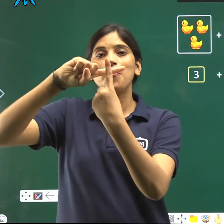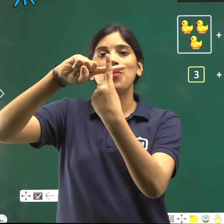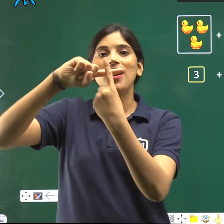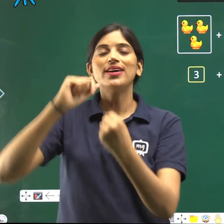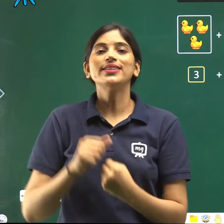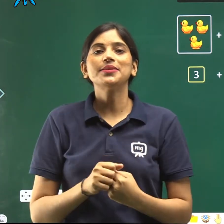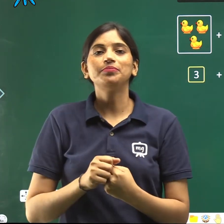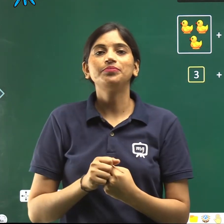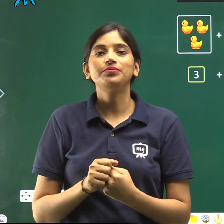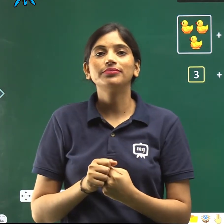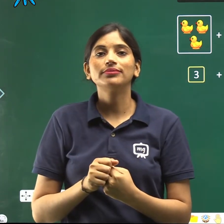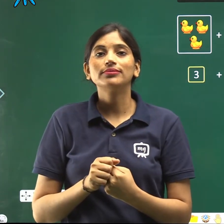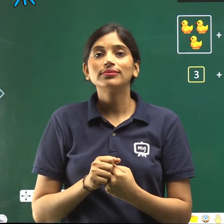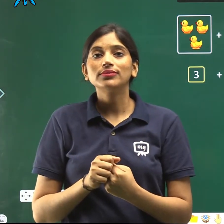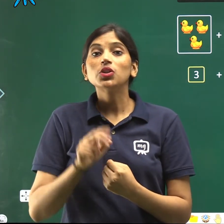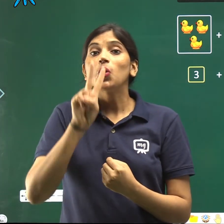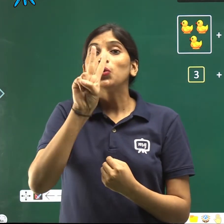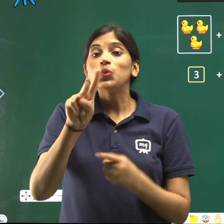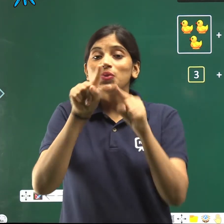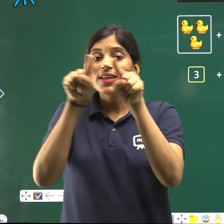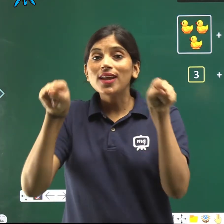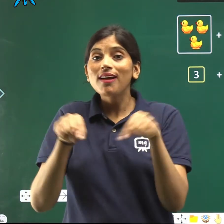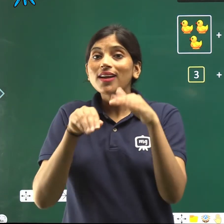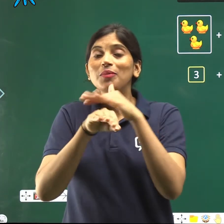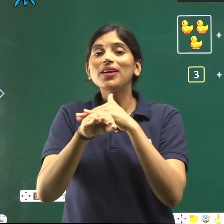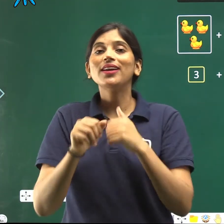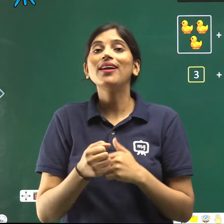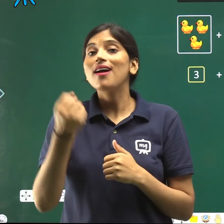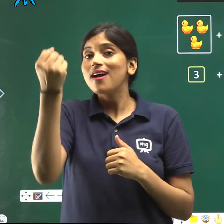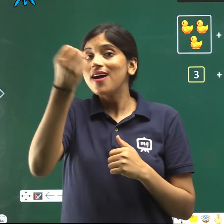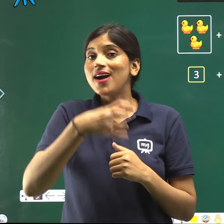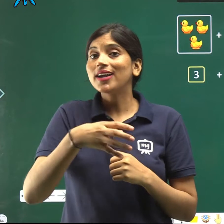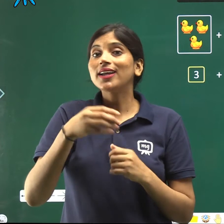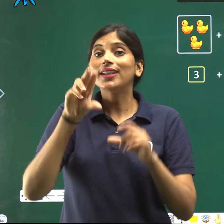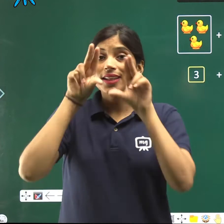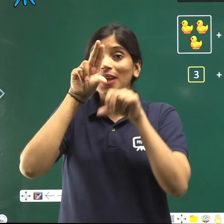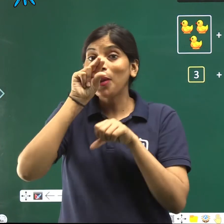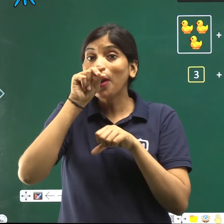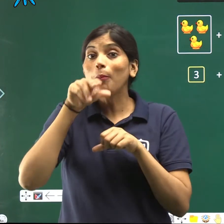प्लस दूसरे खाने में कितने बतख हैं?